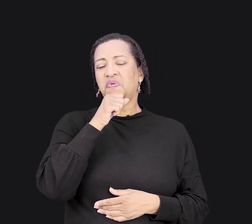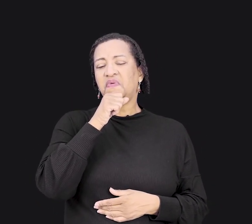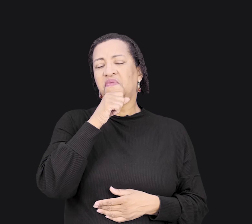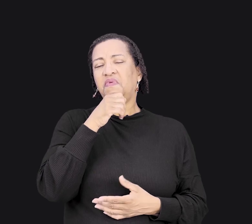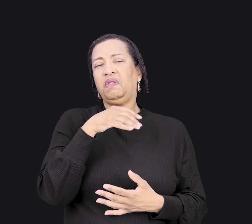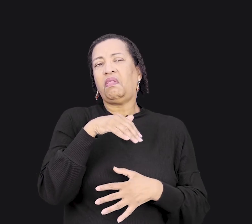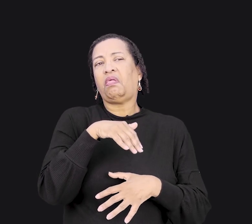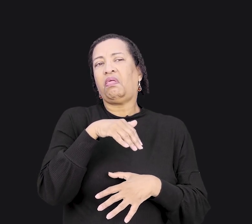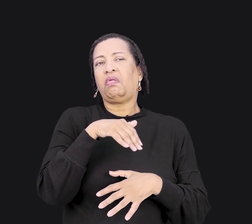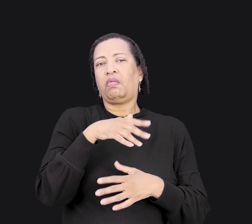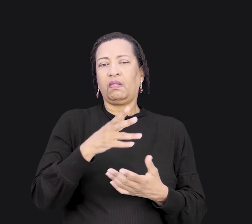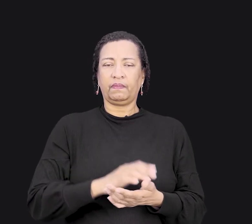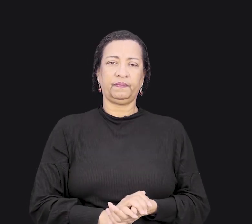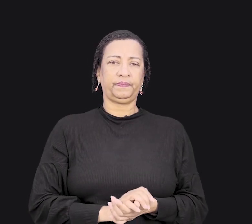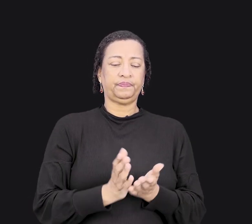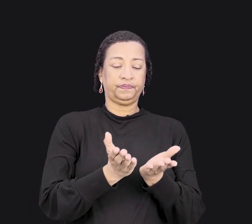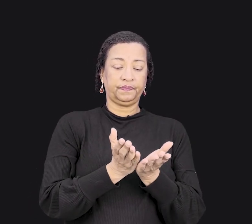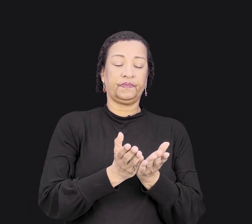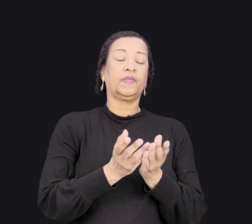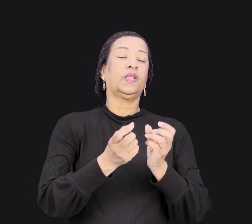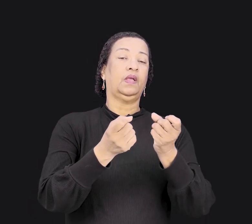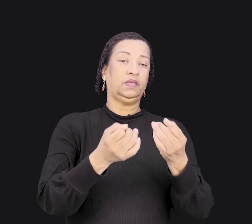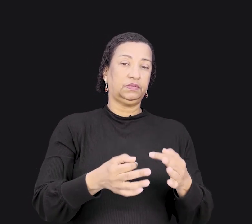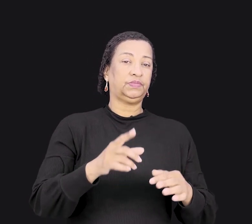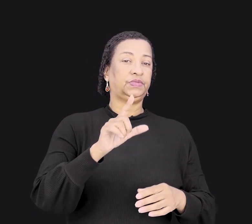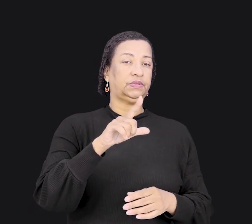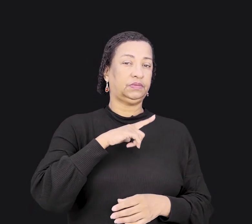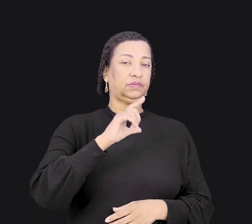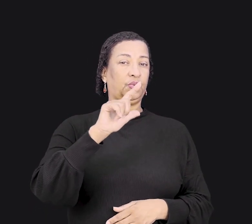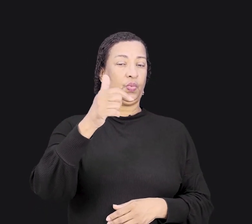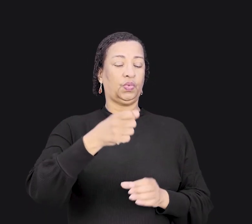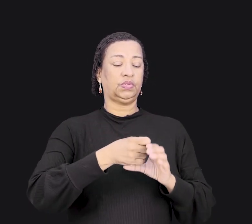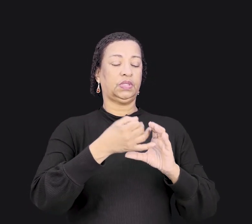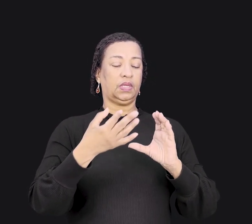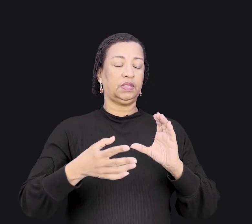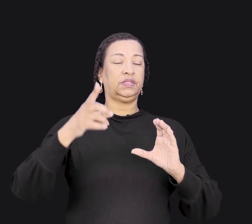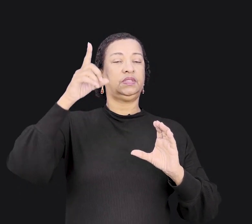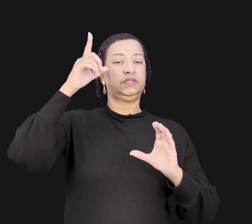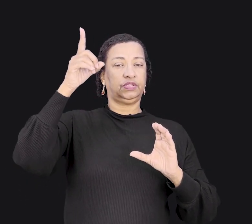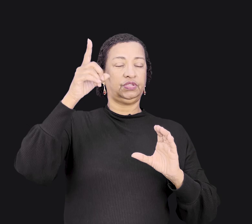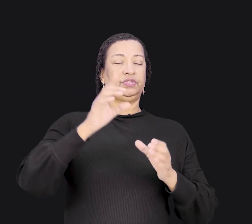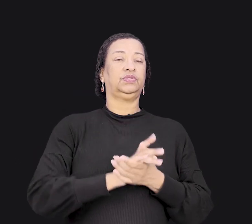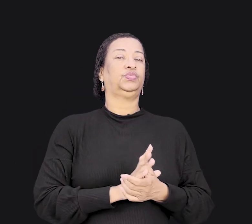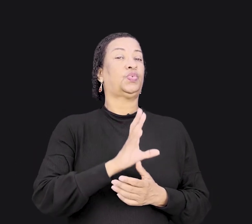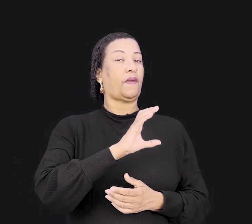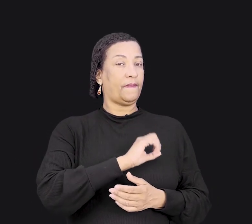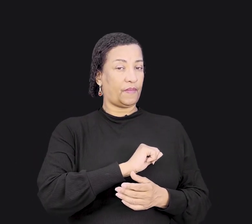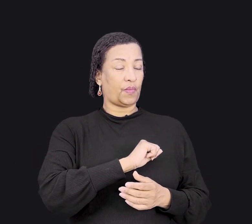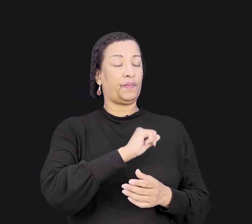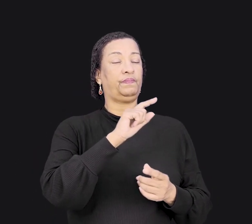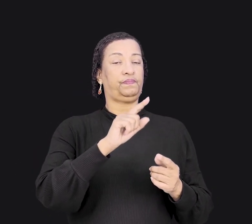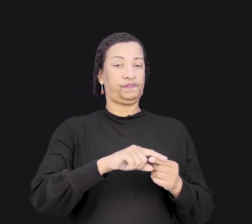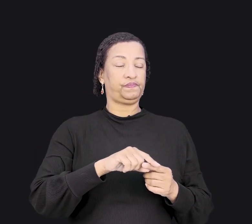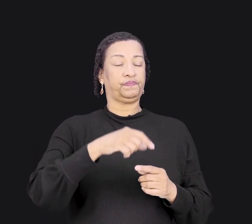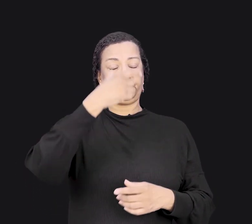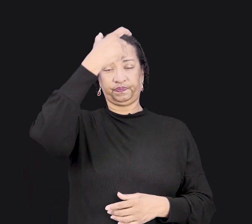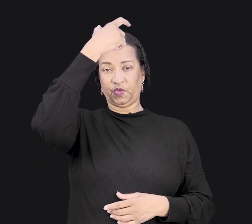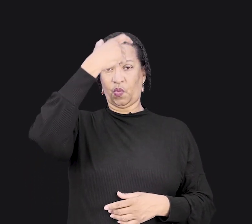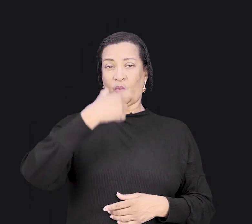que existe outra característica de Deus além de ser amoroso. O caráter de Deus é como um arco-íris, feito de muitas